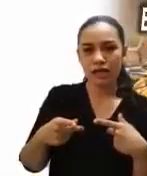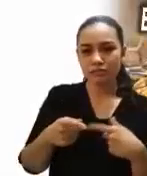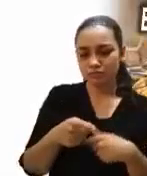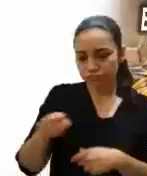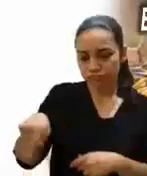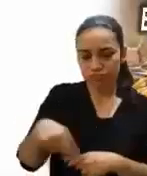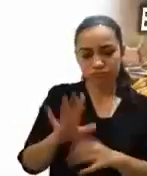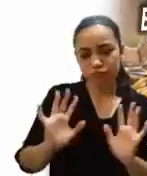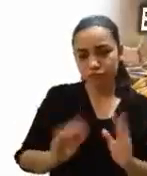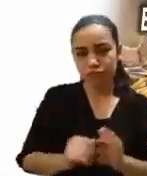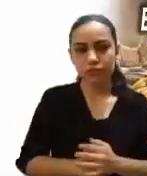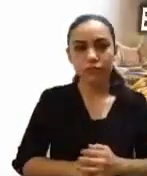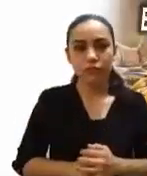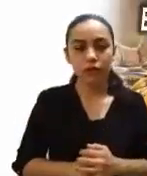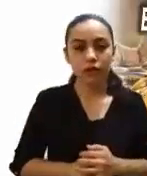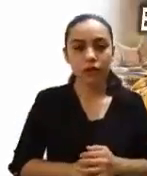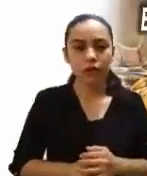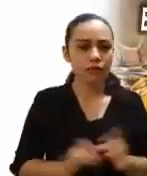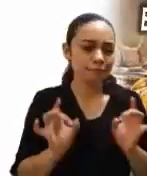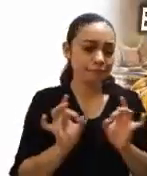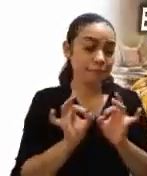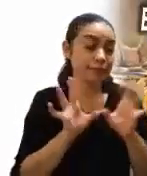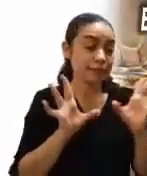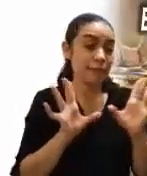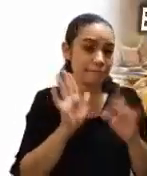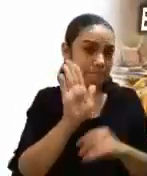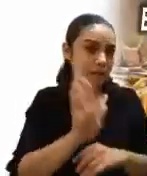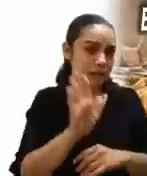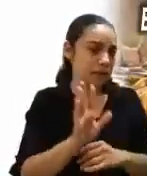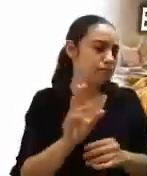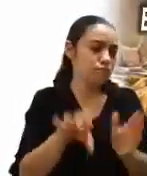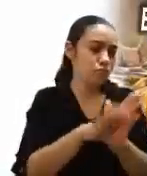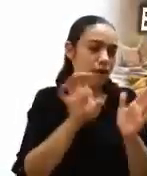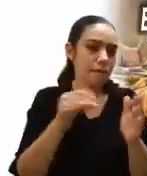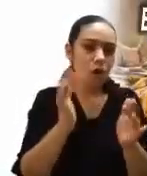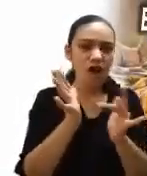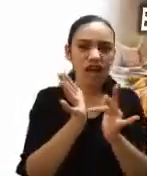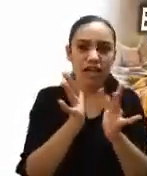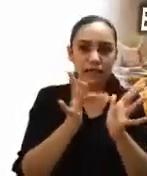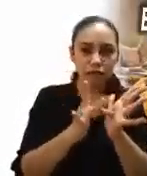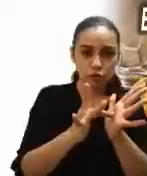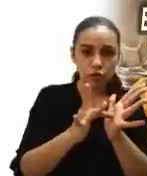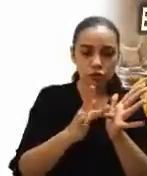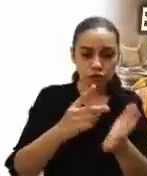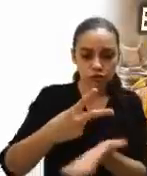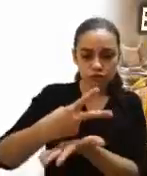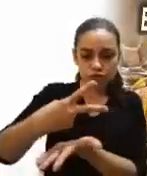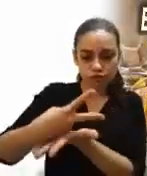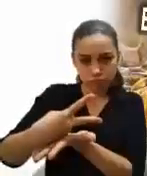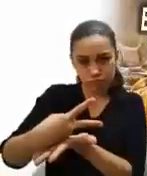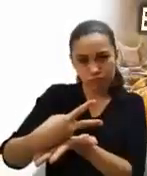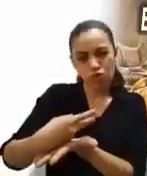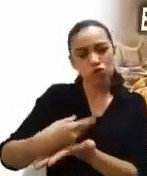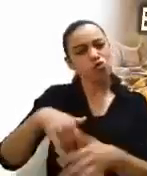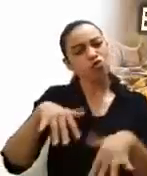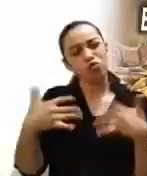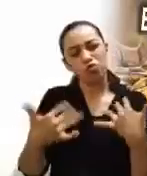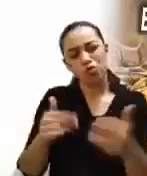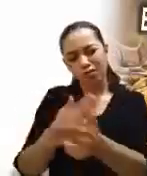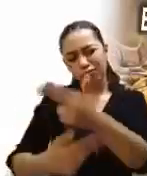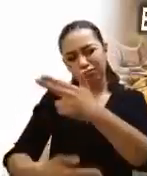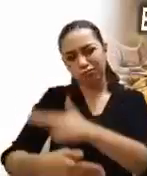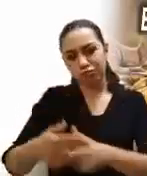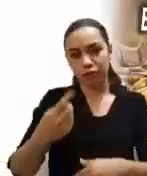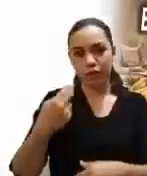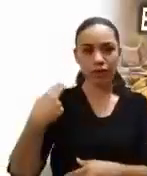que queda tirado en el camino, podremos descubrirlo fácilmente en todos los tirados fuera del camino del